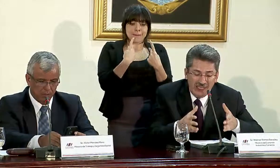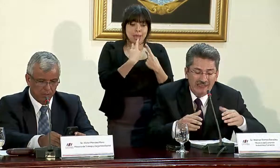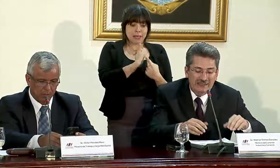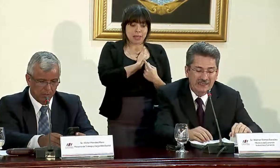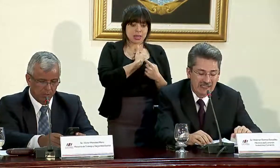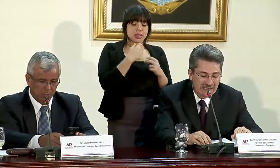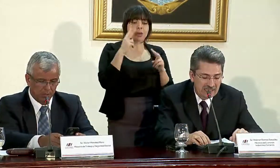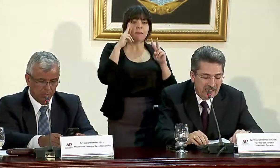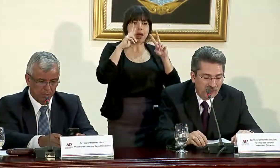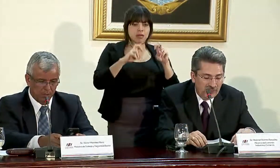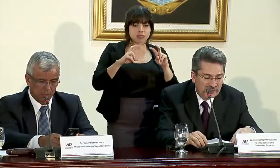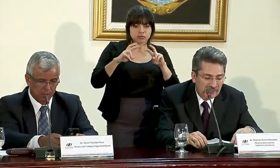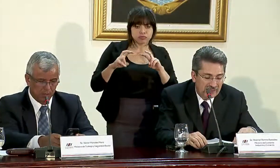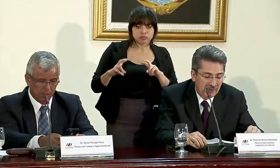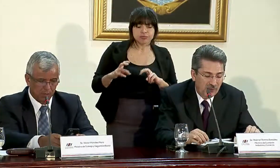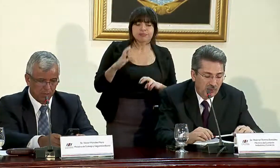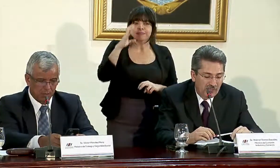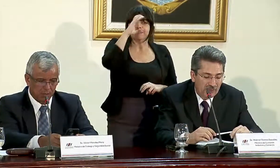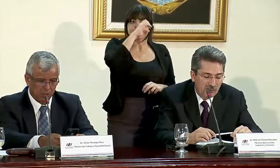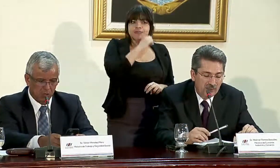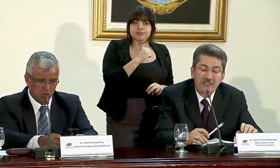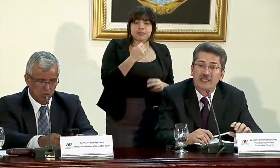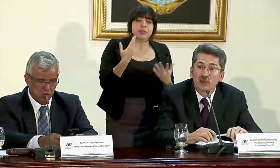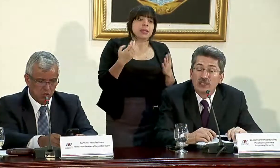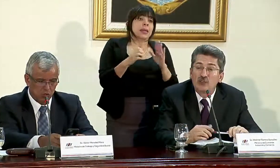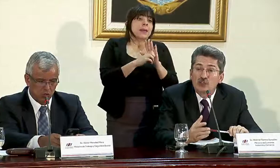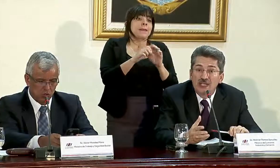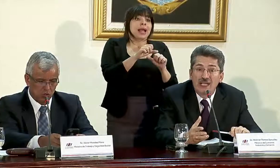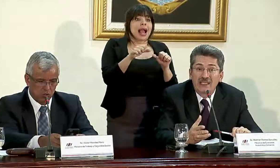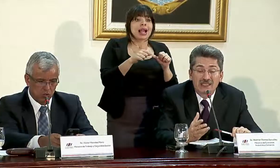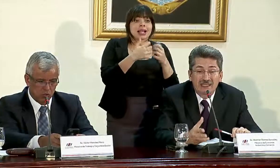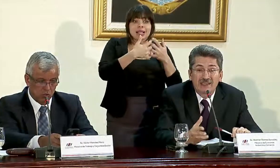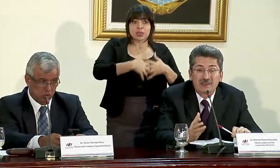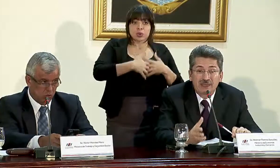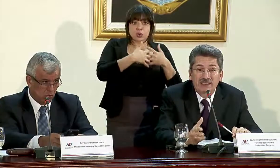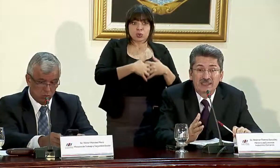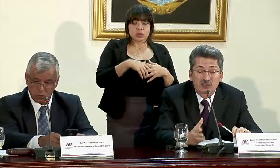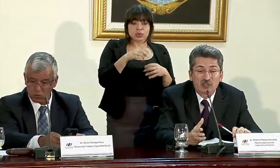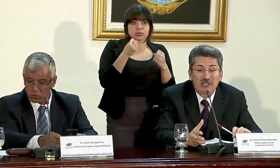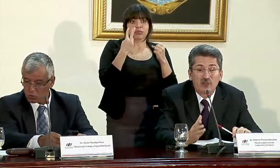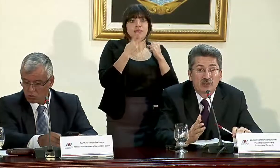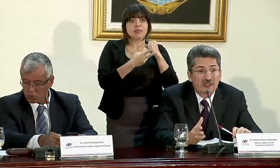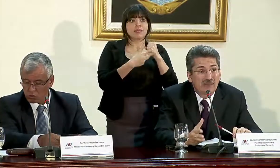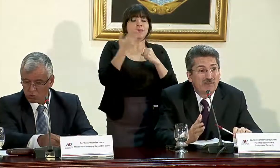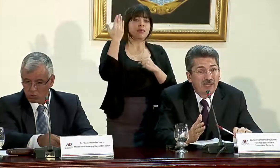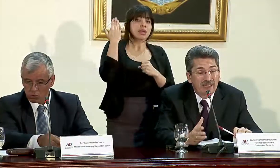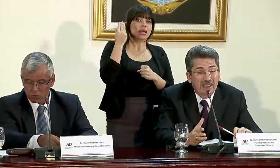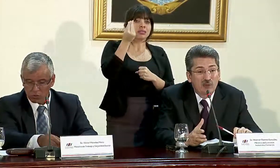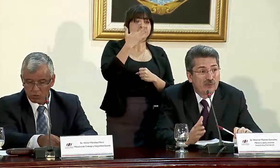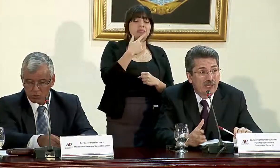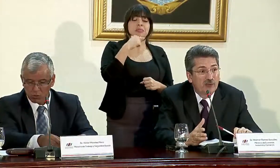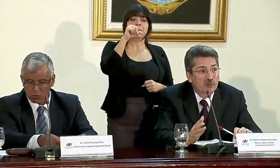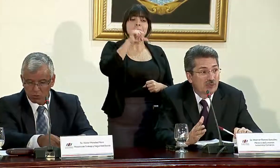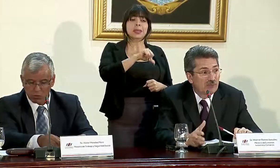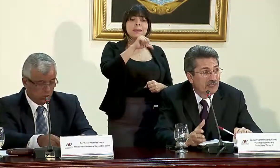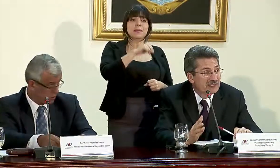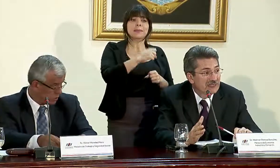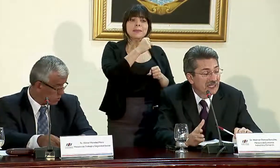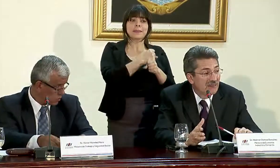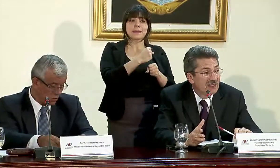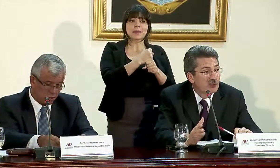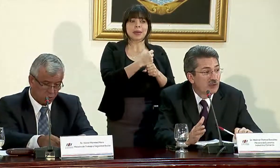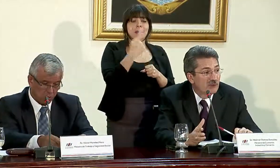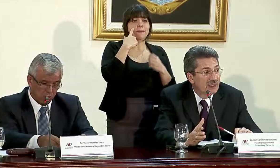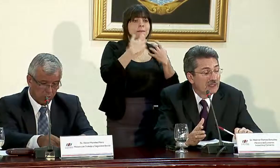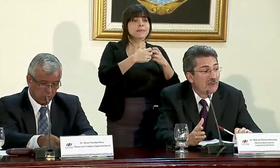los análisis, se da cuenta, por ejemplo, que el sector industrial, que tantas veces se nos ha dicho que estaba perdiendo empleos porque empresas